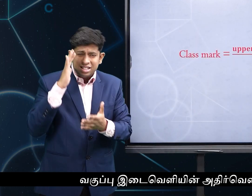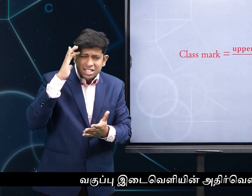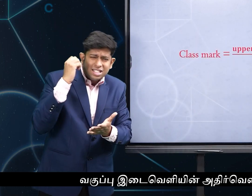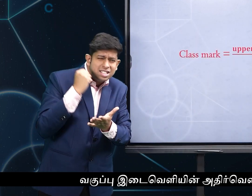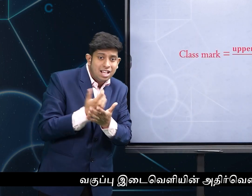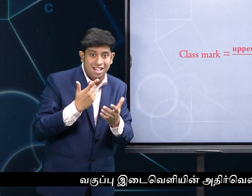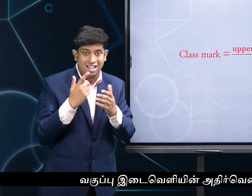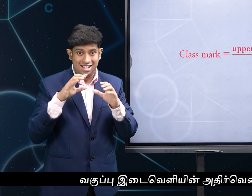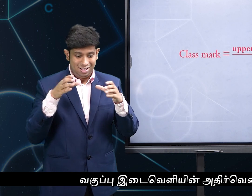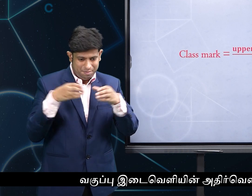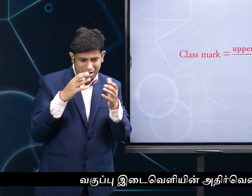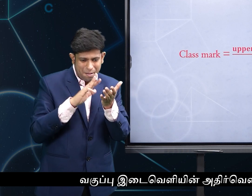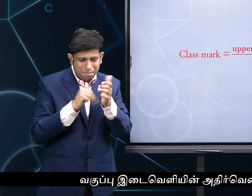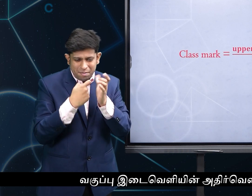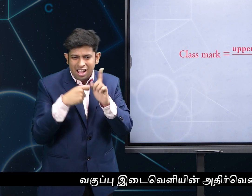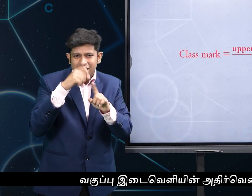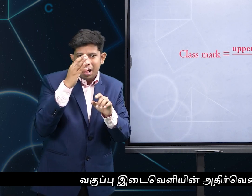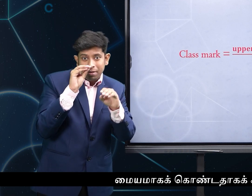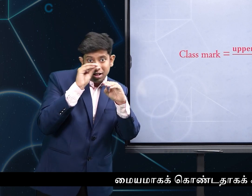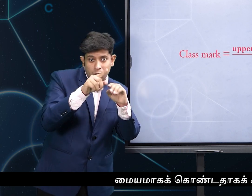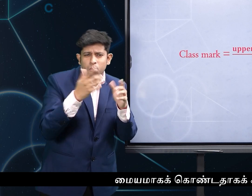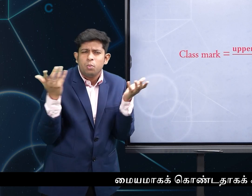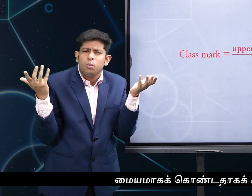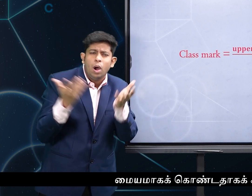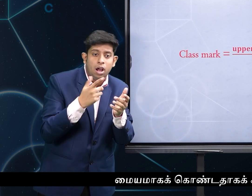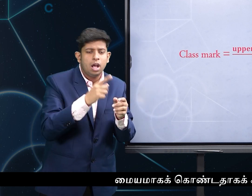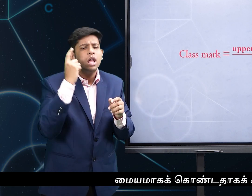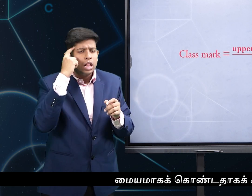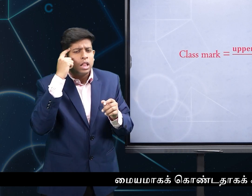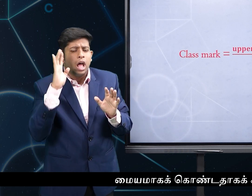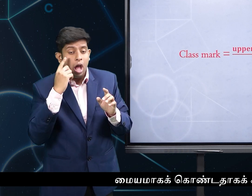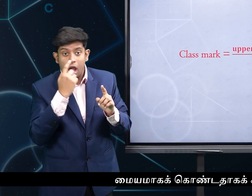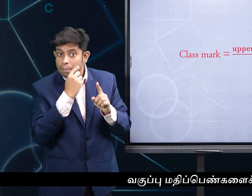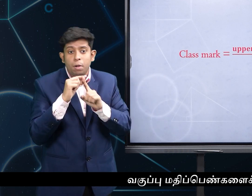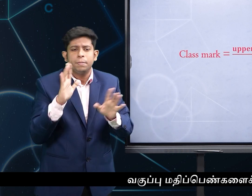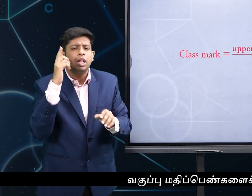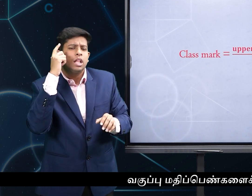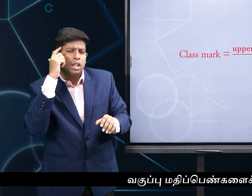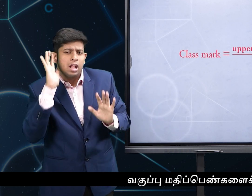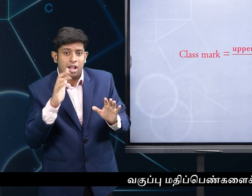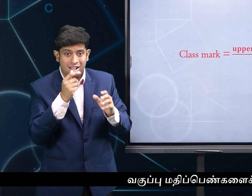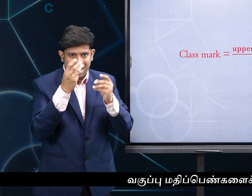வகுப்பு இடைவெளியின் அதிர்வெண் அதன் நடுப்பகுதியை மையமாக கொண்டதாக கருதப்படுவதால் வகுப்பு மதிப்பெண்களை கருதினோம்.